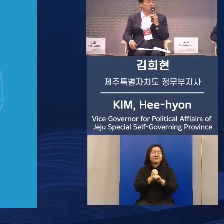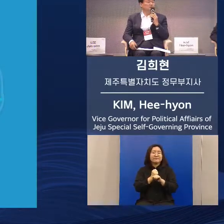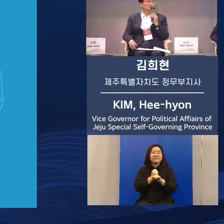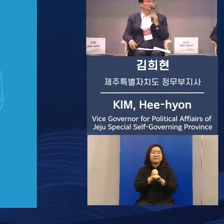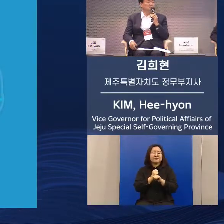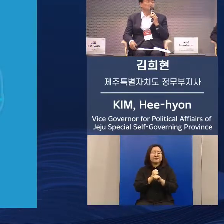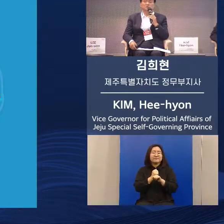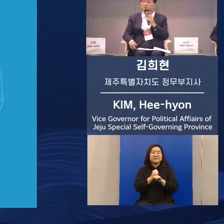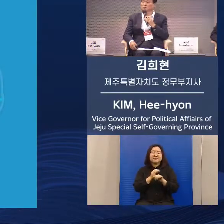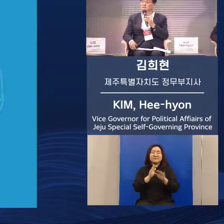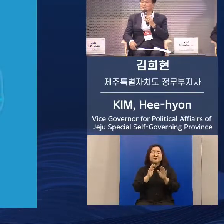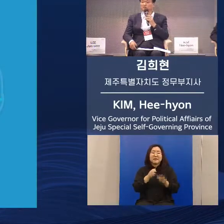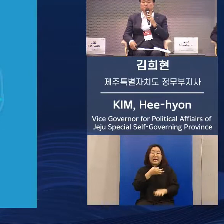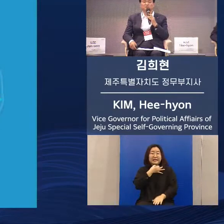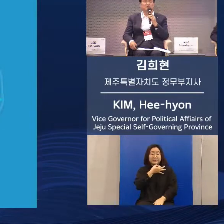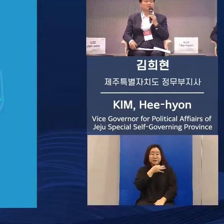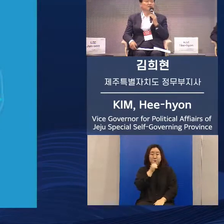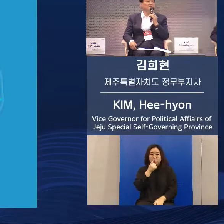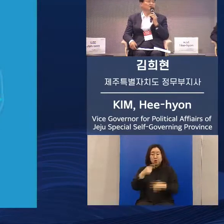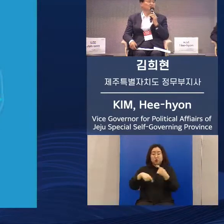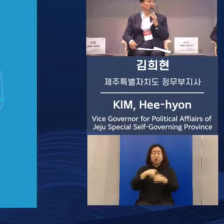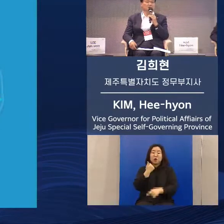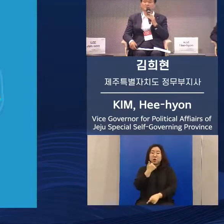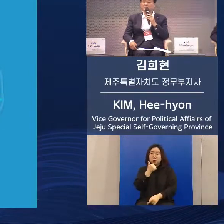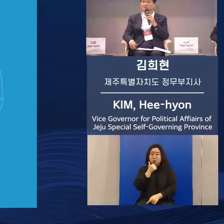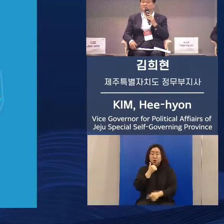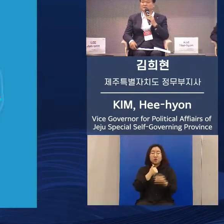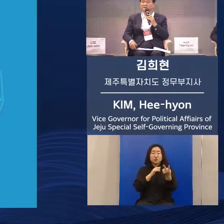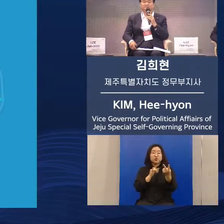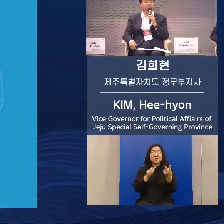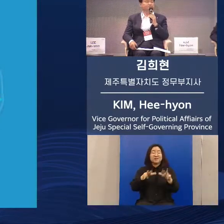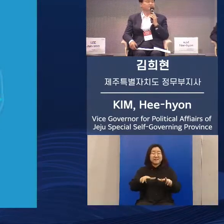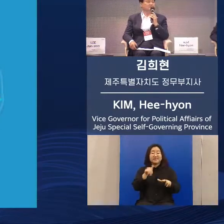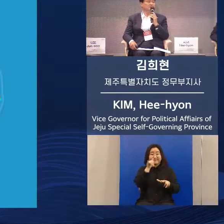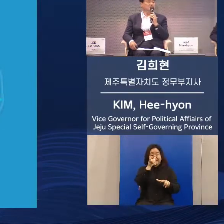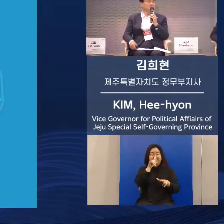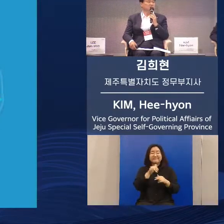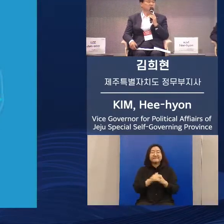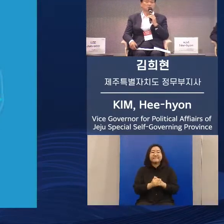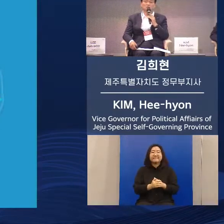수호 통역사 또 음성 통역사 두 분이 함께 이렇게 참여하고 있습니다.